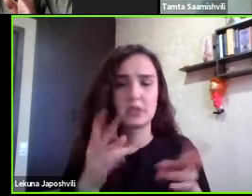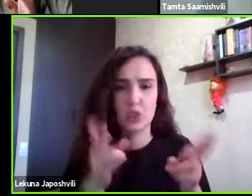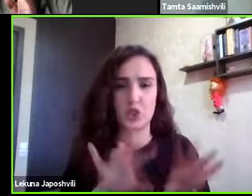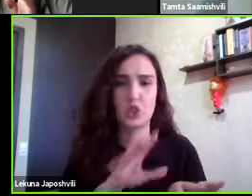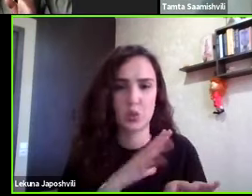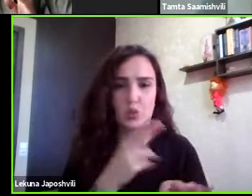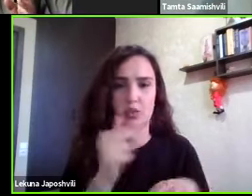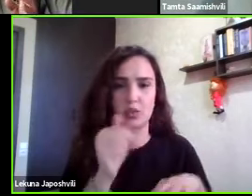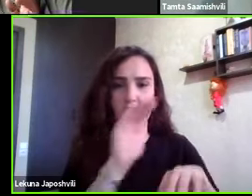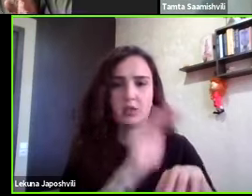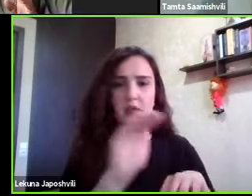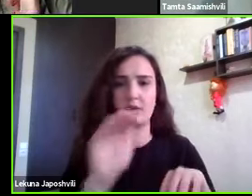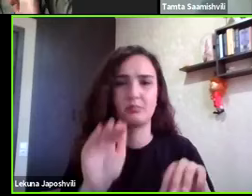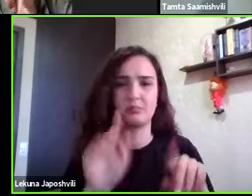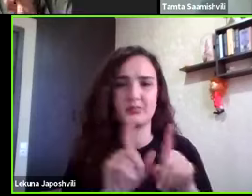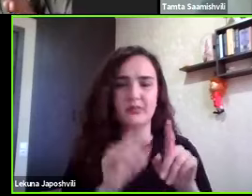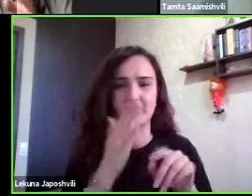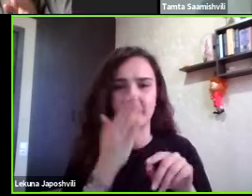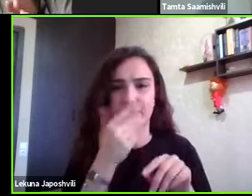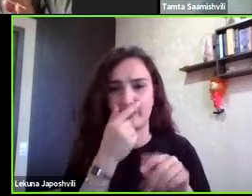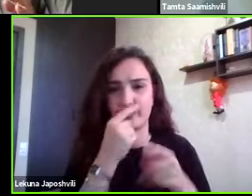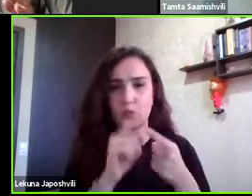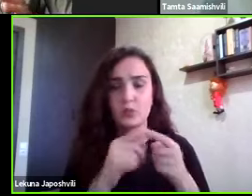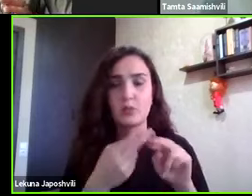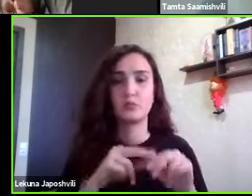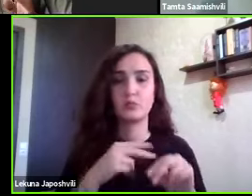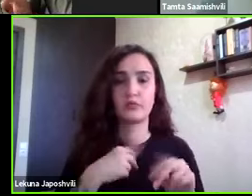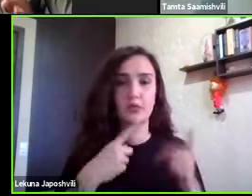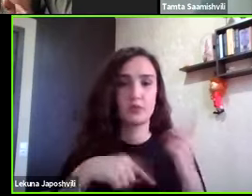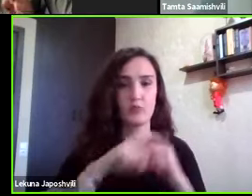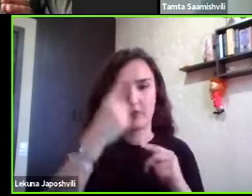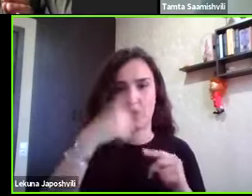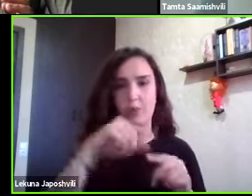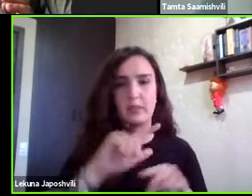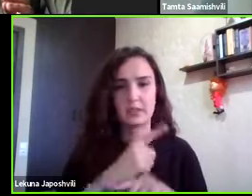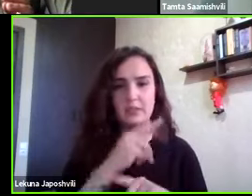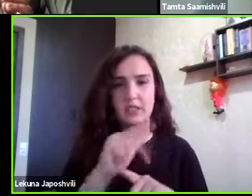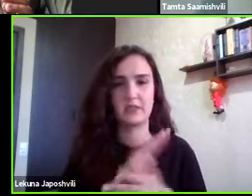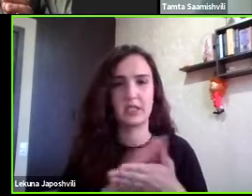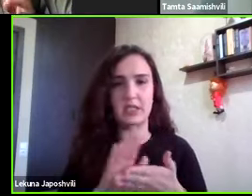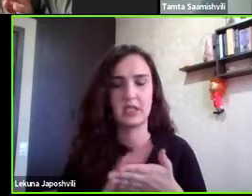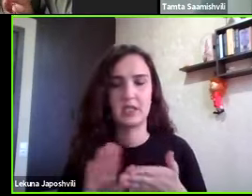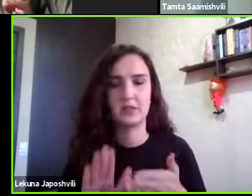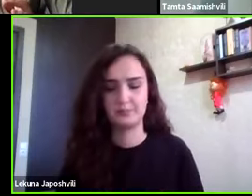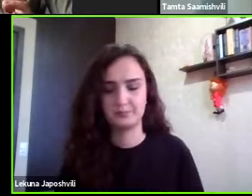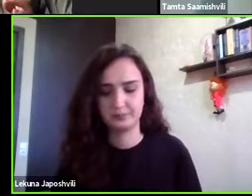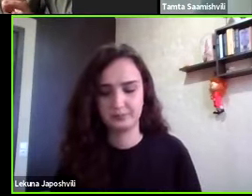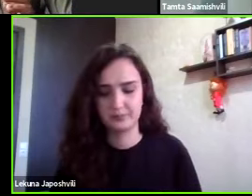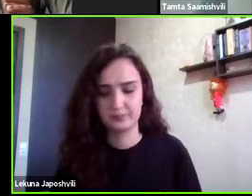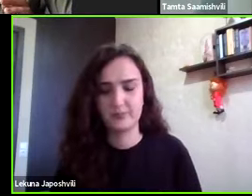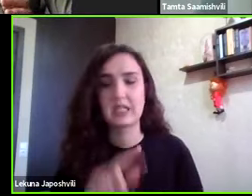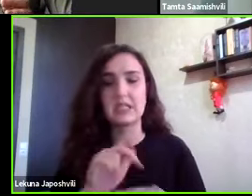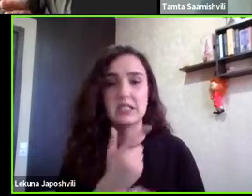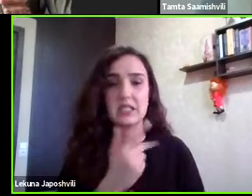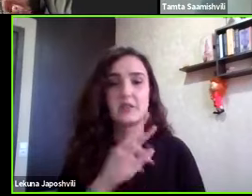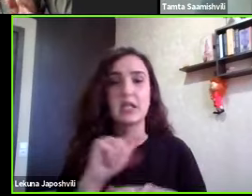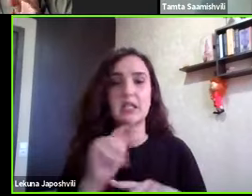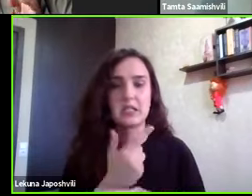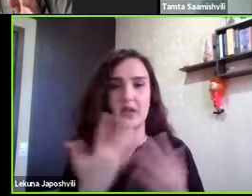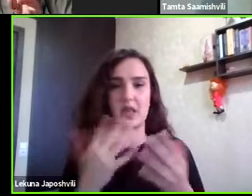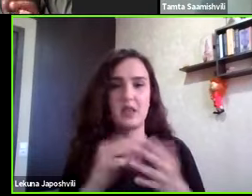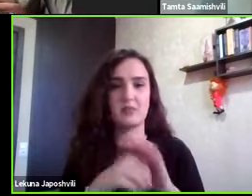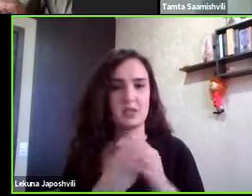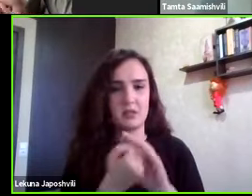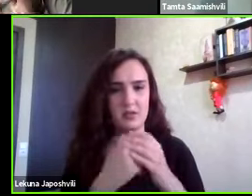იყოს ეს ვირუსი. ამიტომ ჩვენი მოვალეობა ისევ და ისევ ჰიგიენა. ისევ და ისევ ამხელების